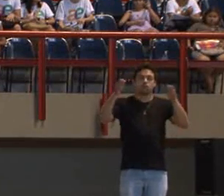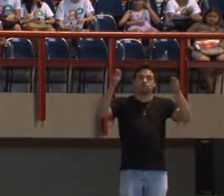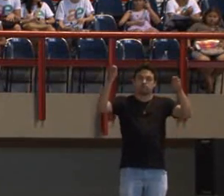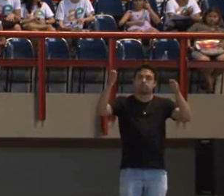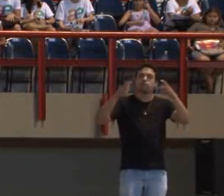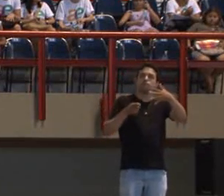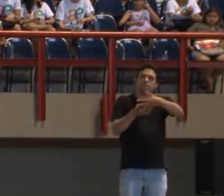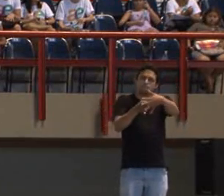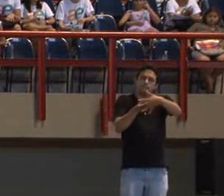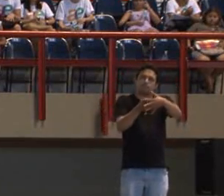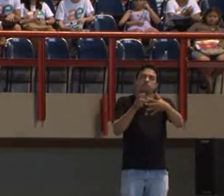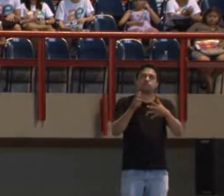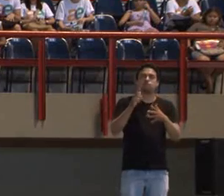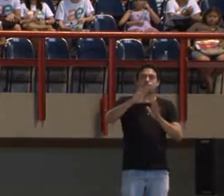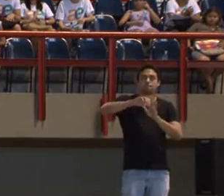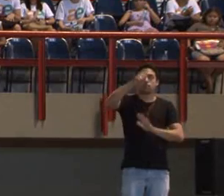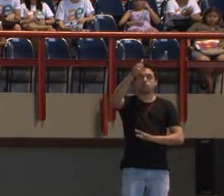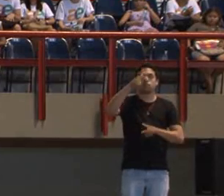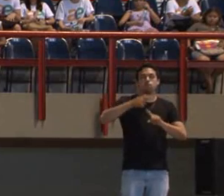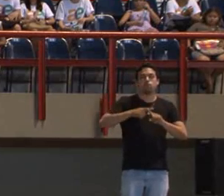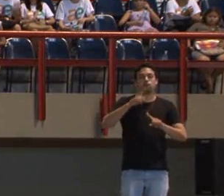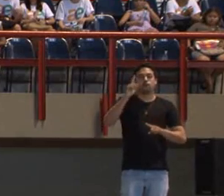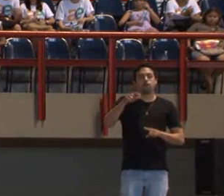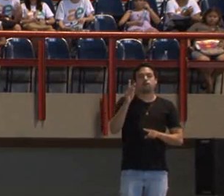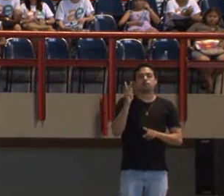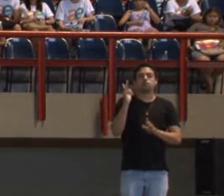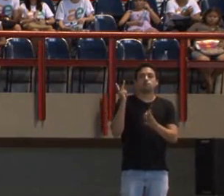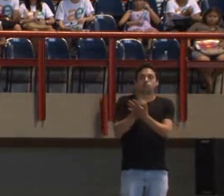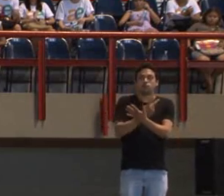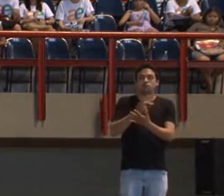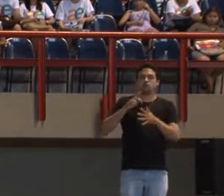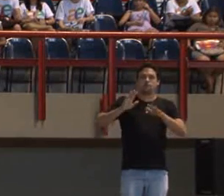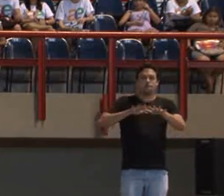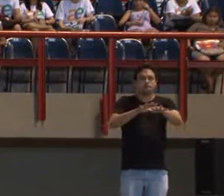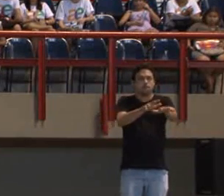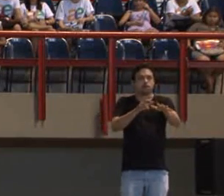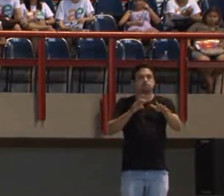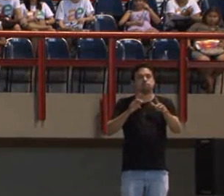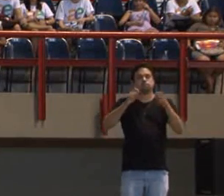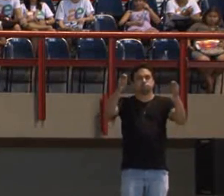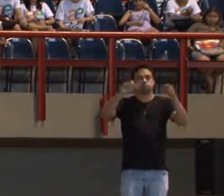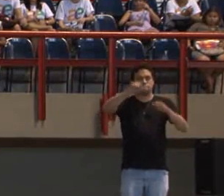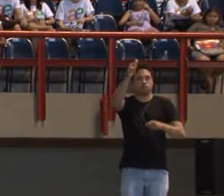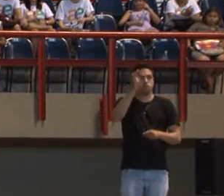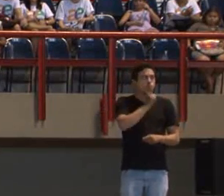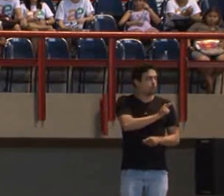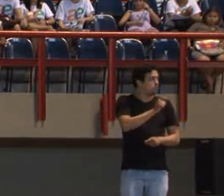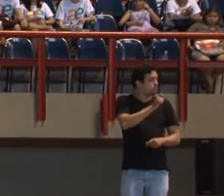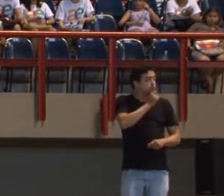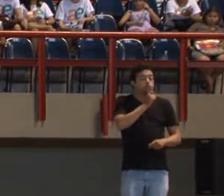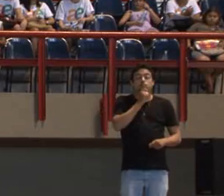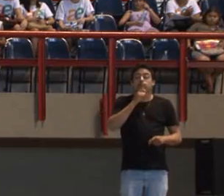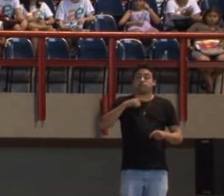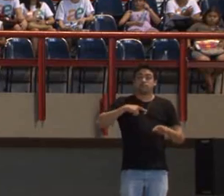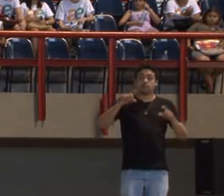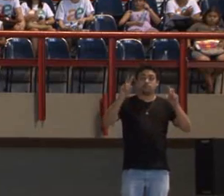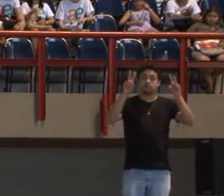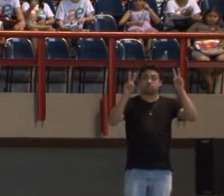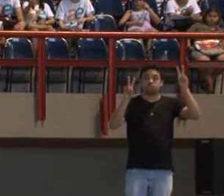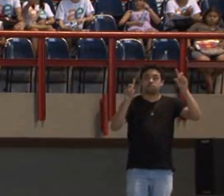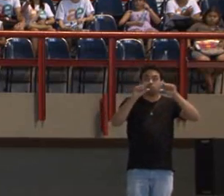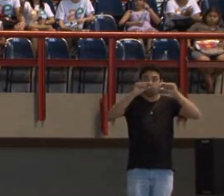procurando melhoria. Mas a melhoria não vem só das manifestações. Tem uma frase que diz: